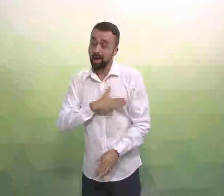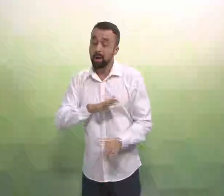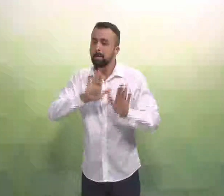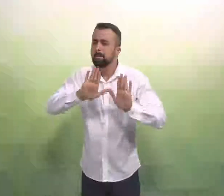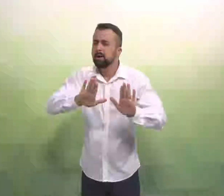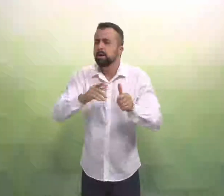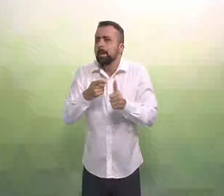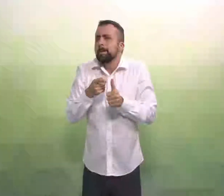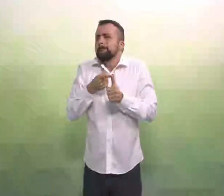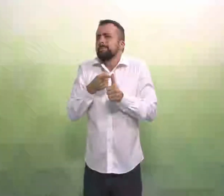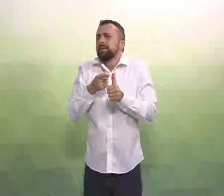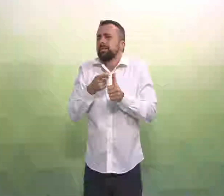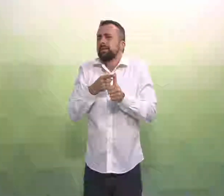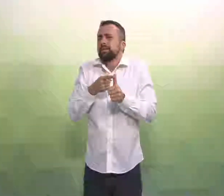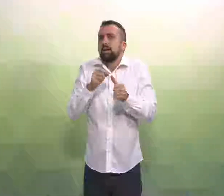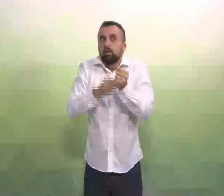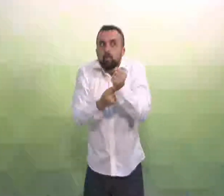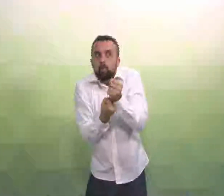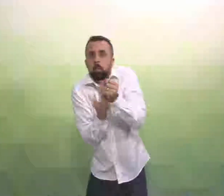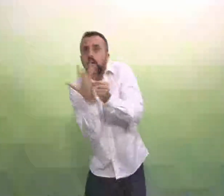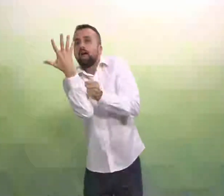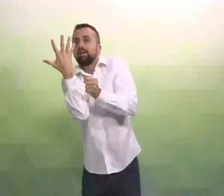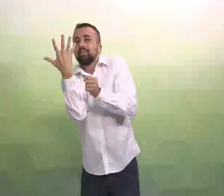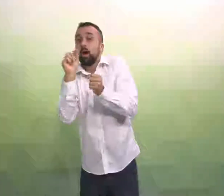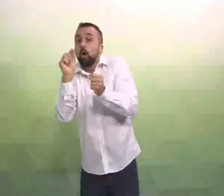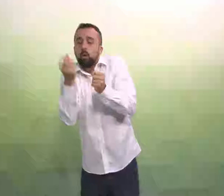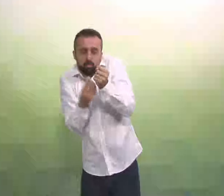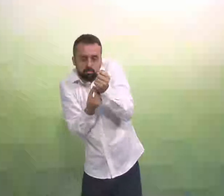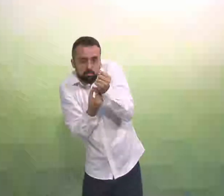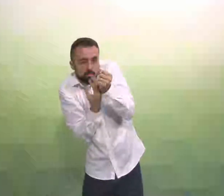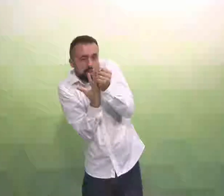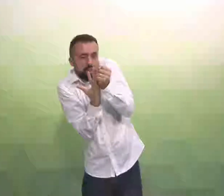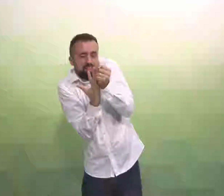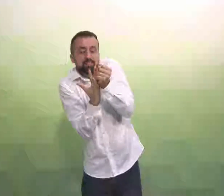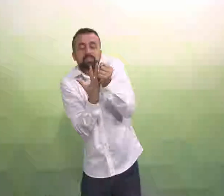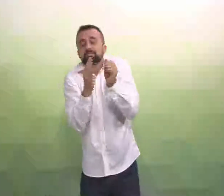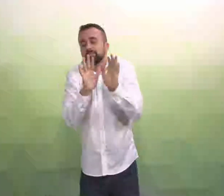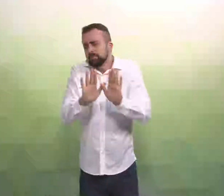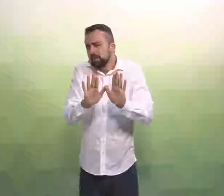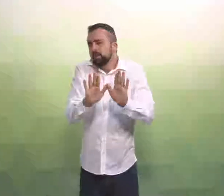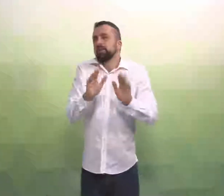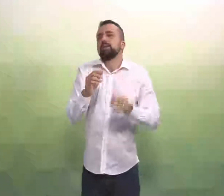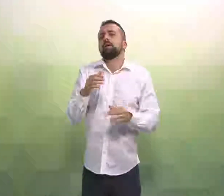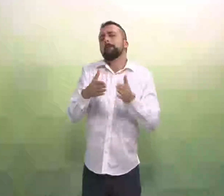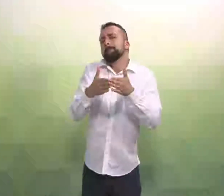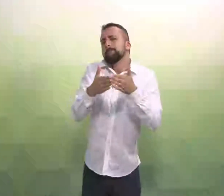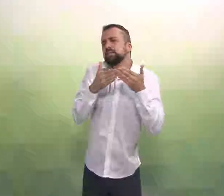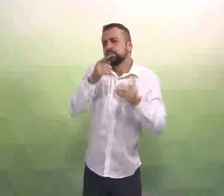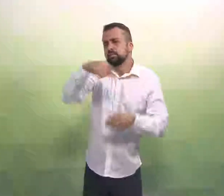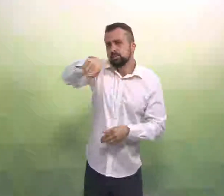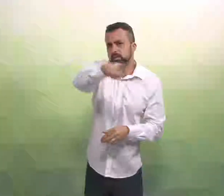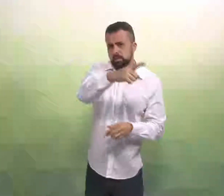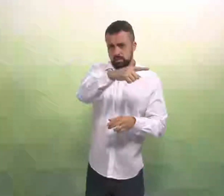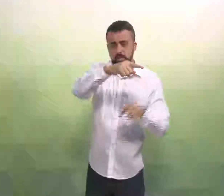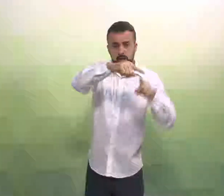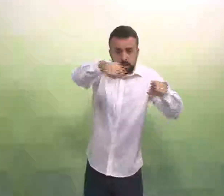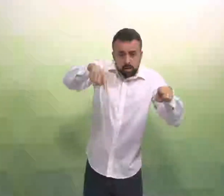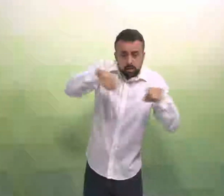Vou explicar, calma. Mas antes de revelar ou dar um spoiler, gostaria que vocês... Bom,